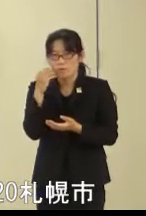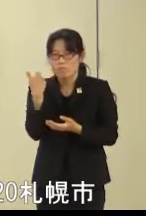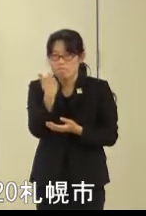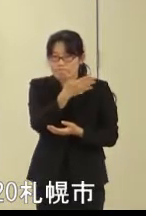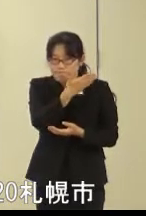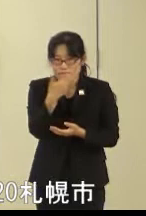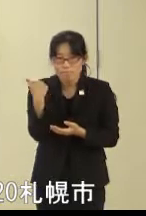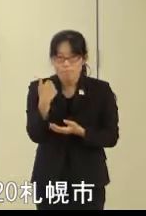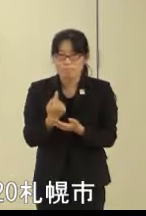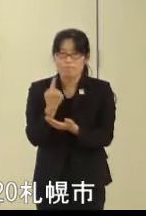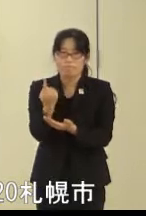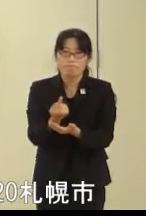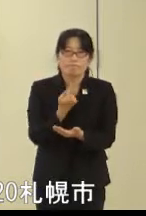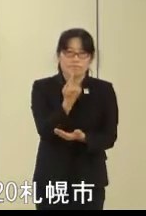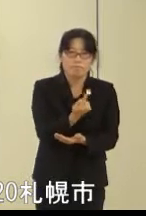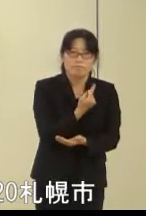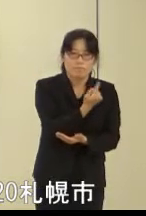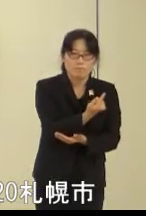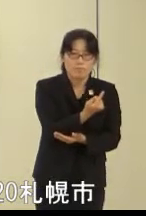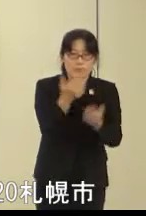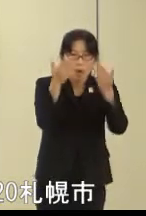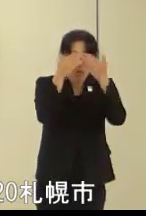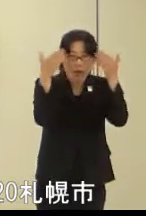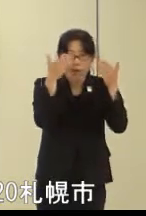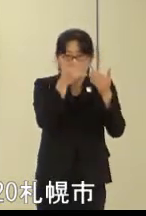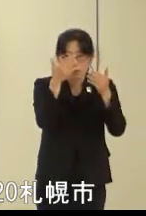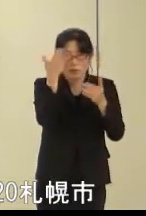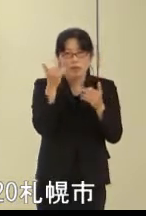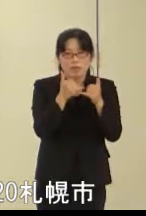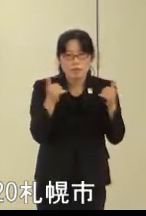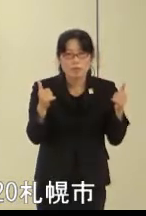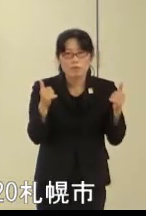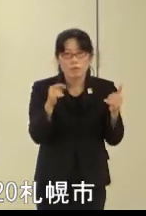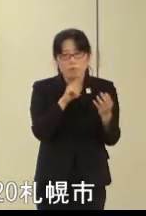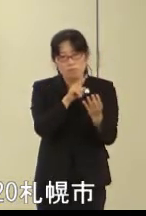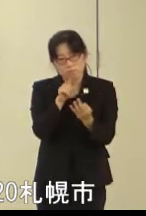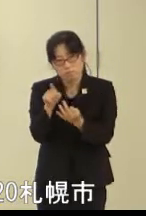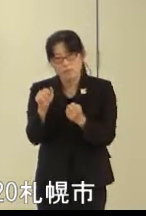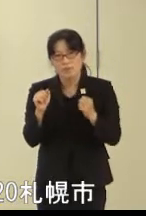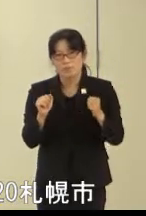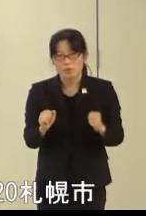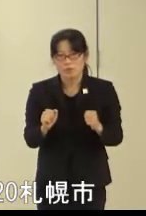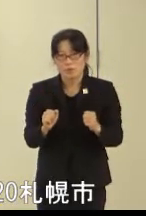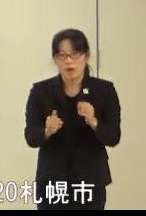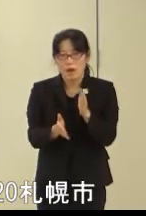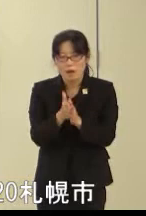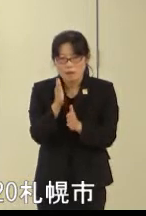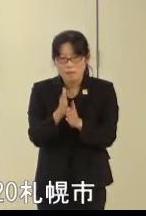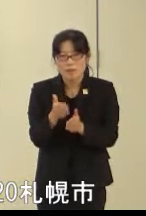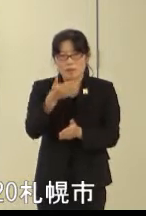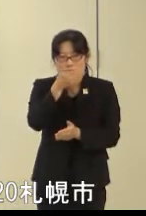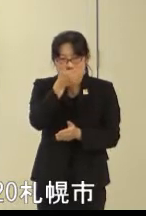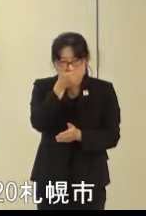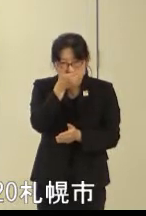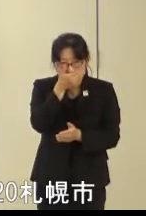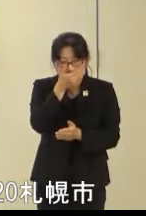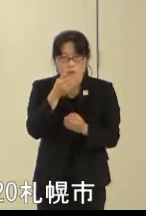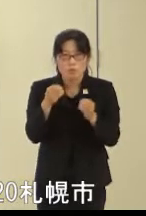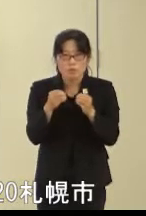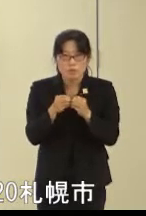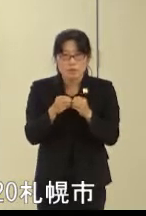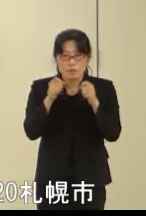3件をされるということがございます謎いいではへます改めてマスク着用についての